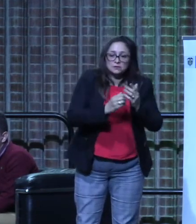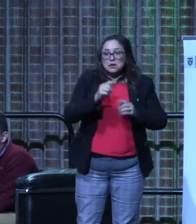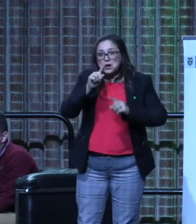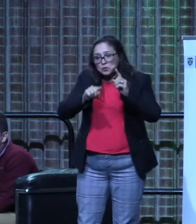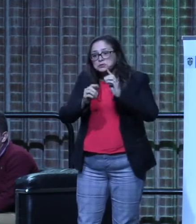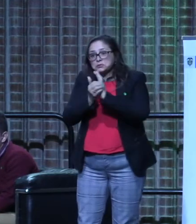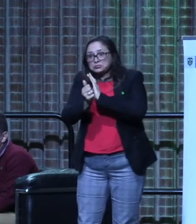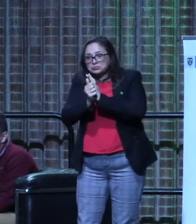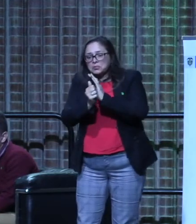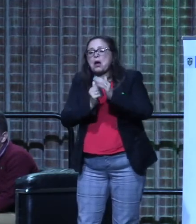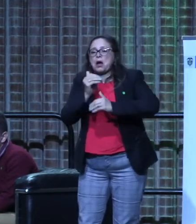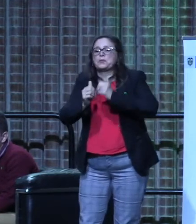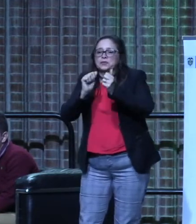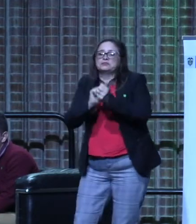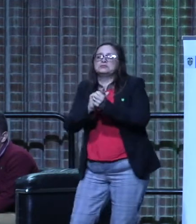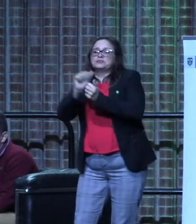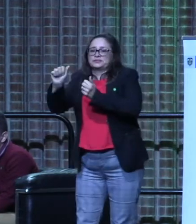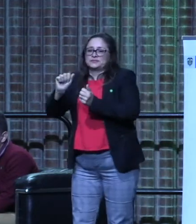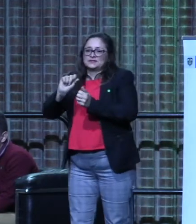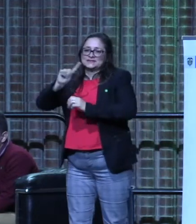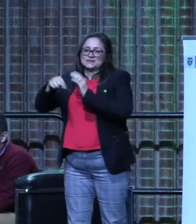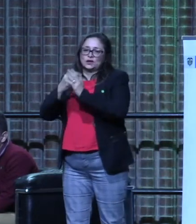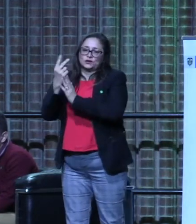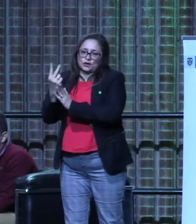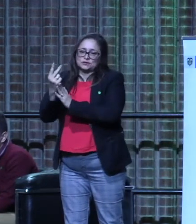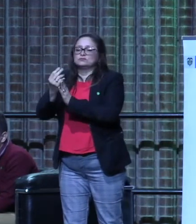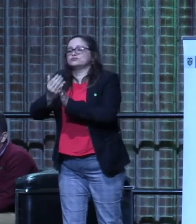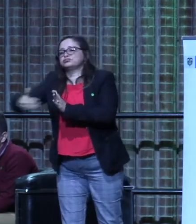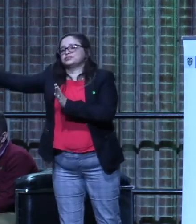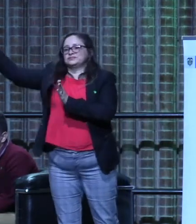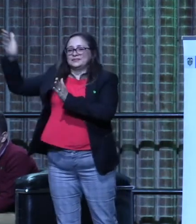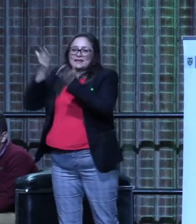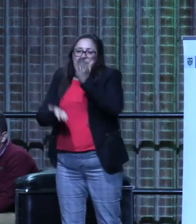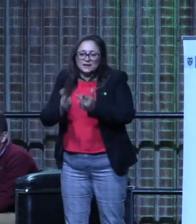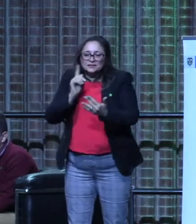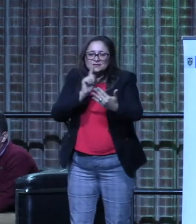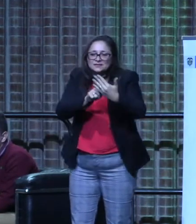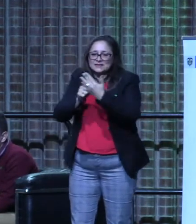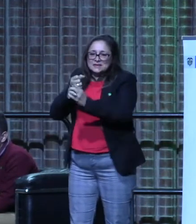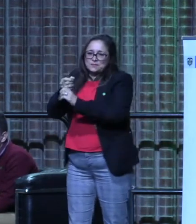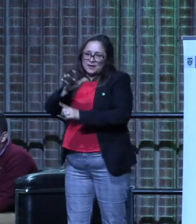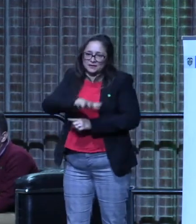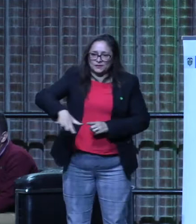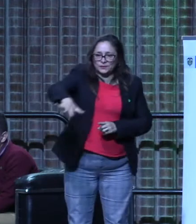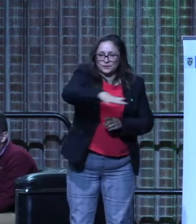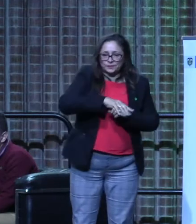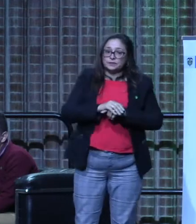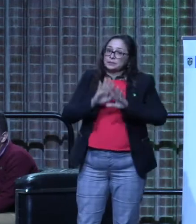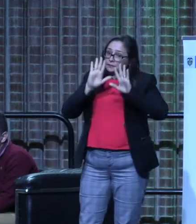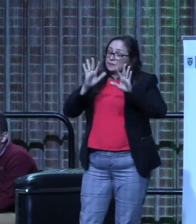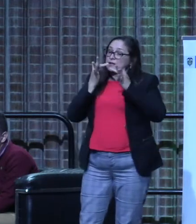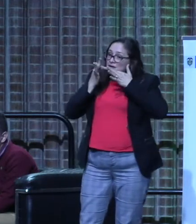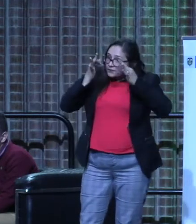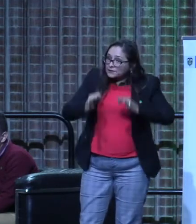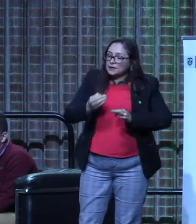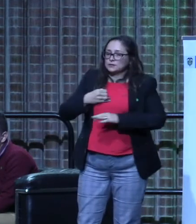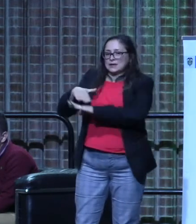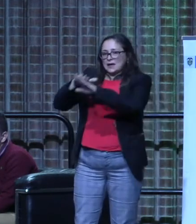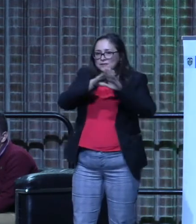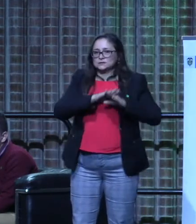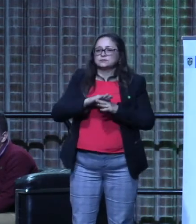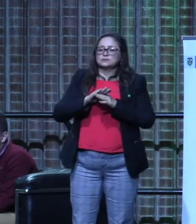competencias. Y esto precisamente lo abordamos desde el currículo, desde el ciclo 2 en adelante, para que